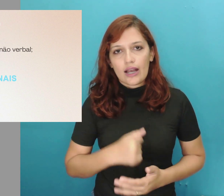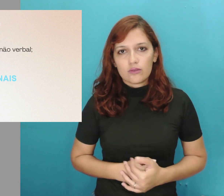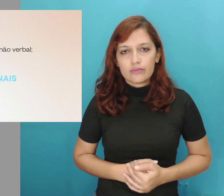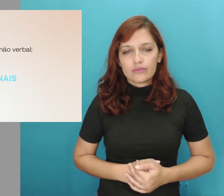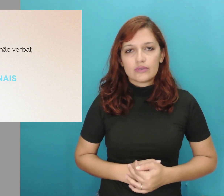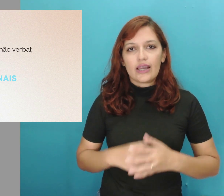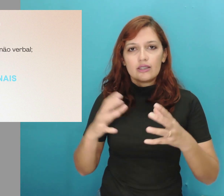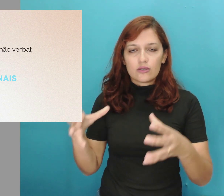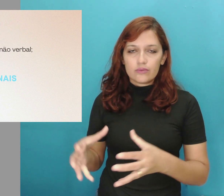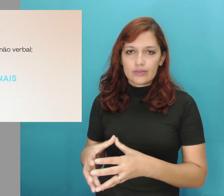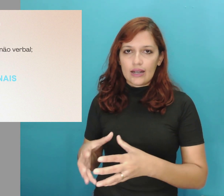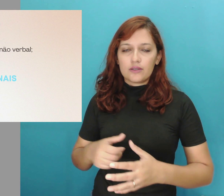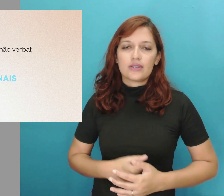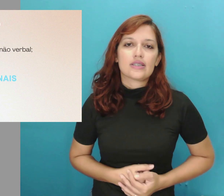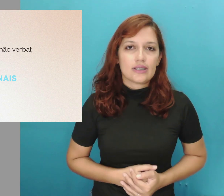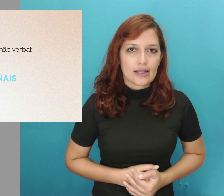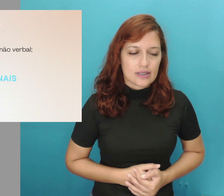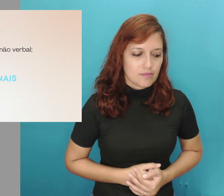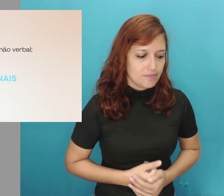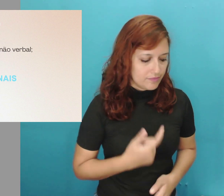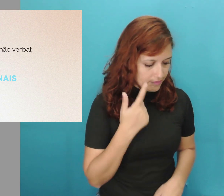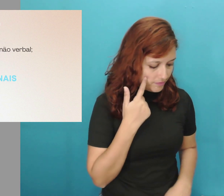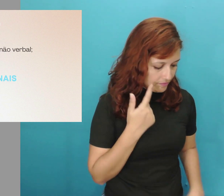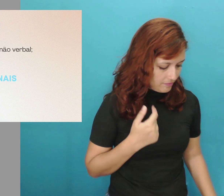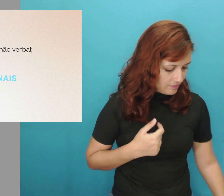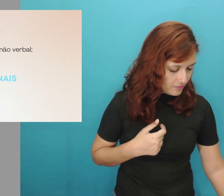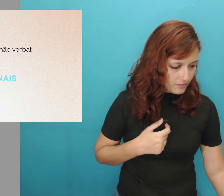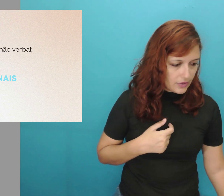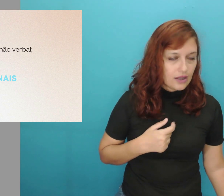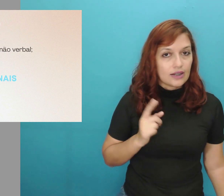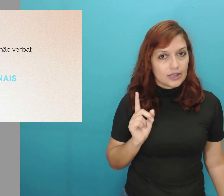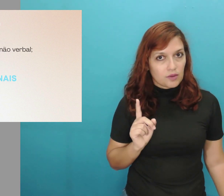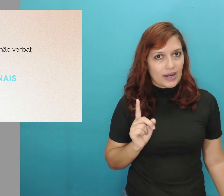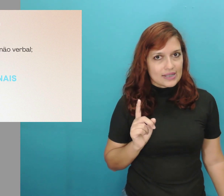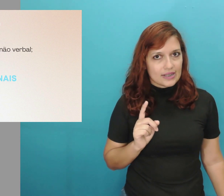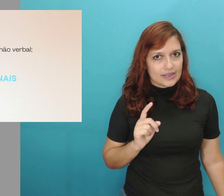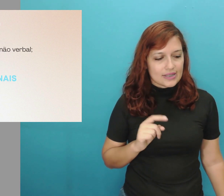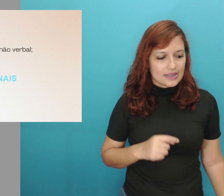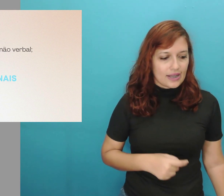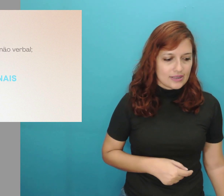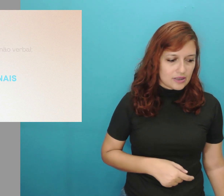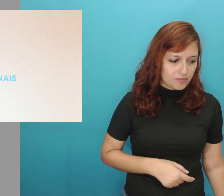sinal dentro da língua de sinais. Língua brasileira de sinais.